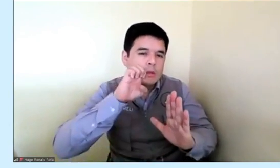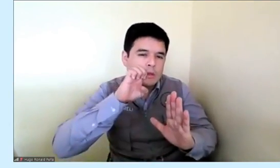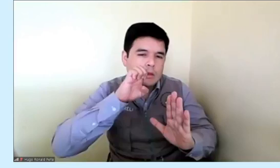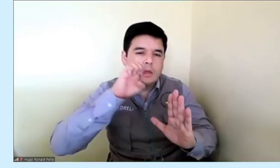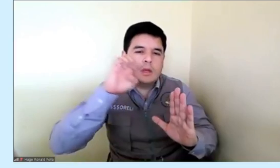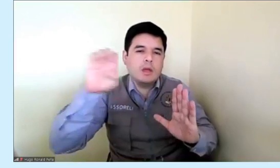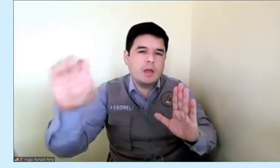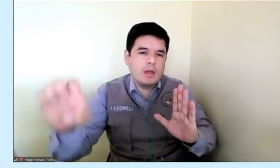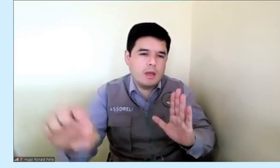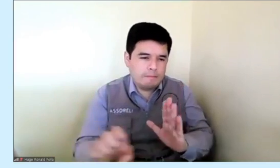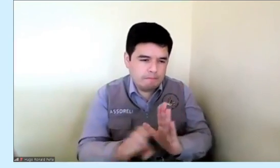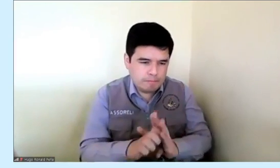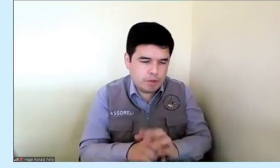ejemplo,